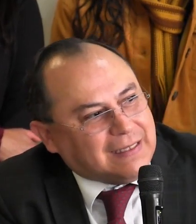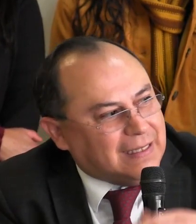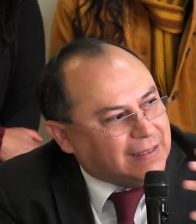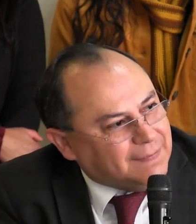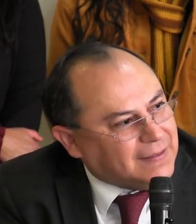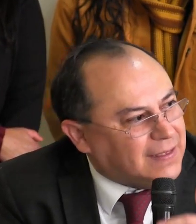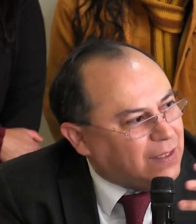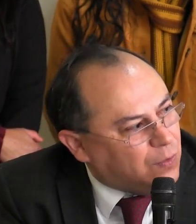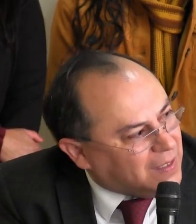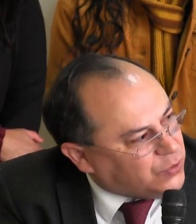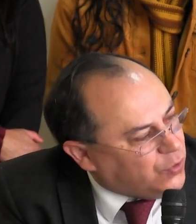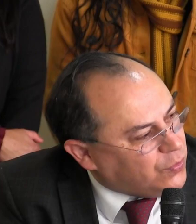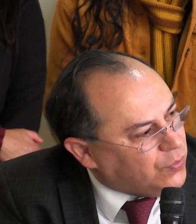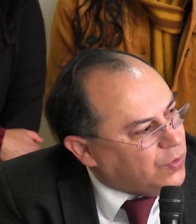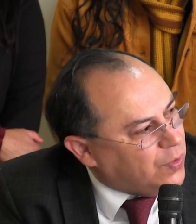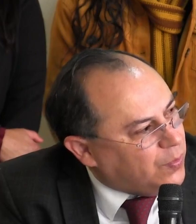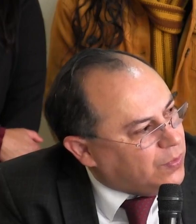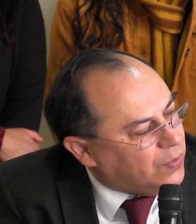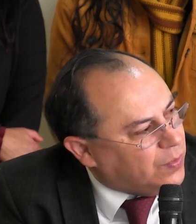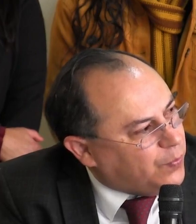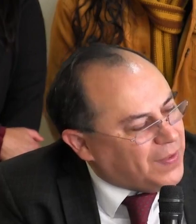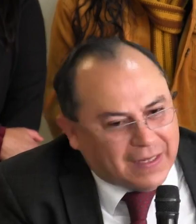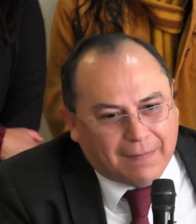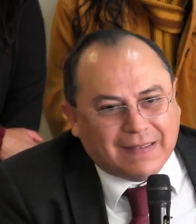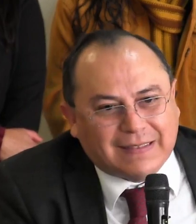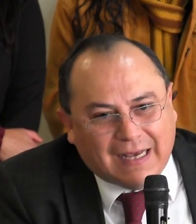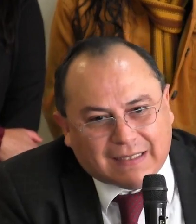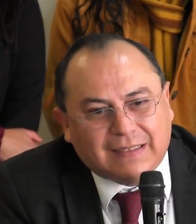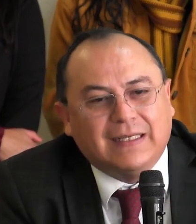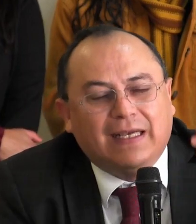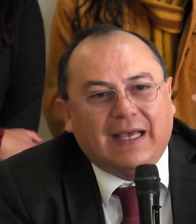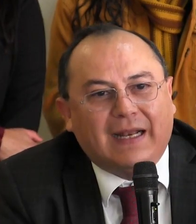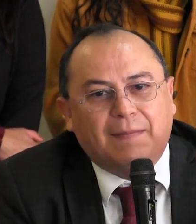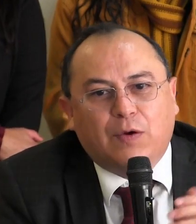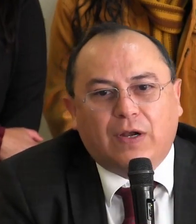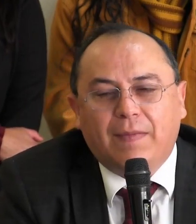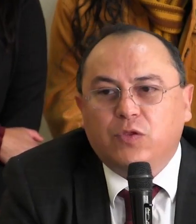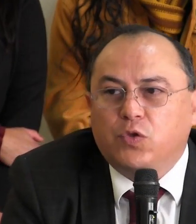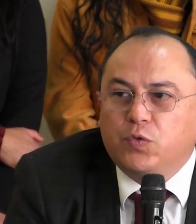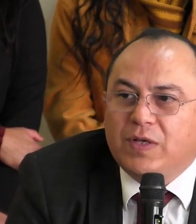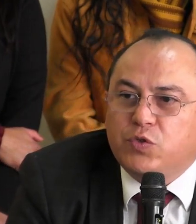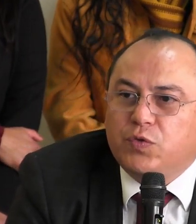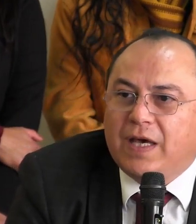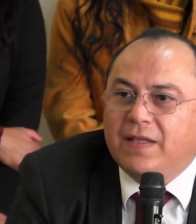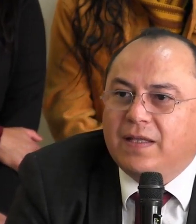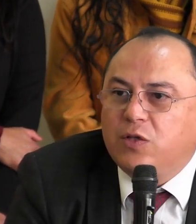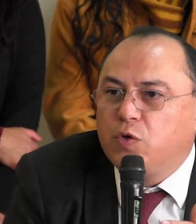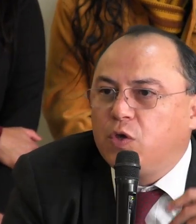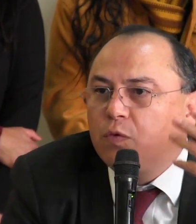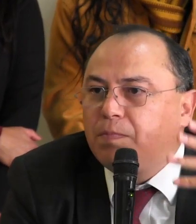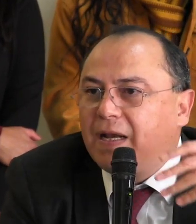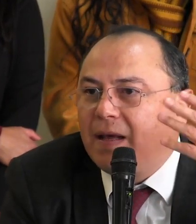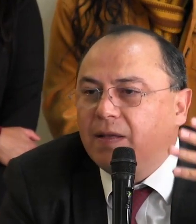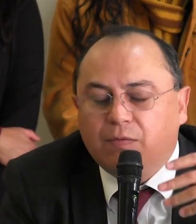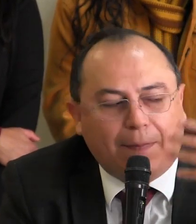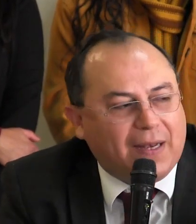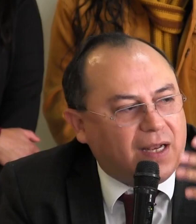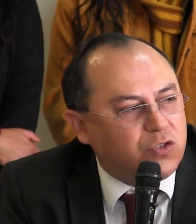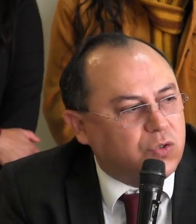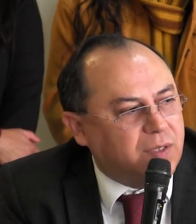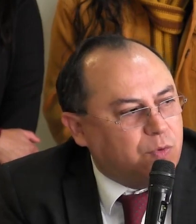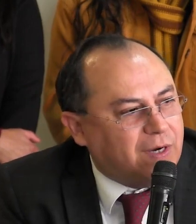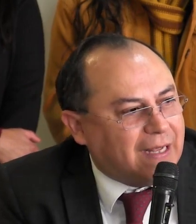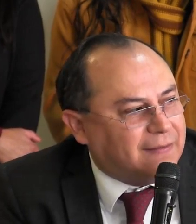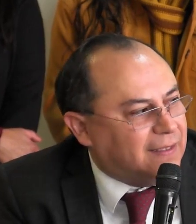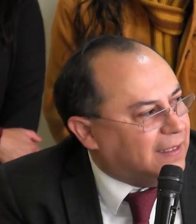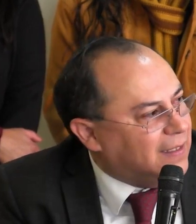las alternativas de innovación pueden avanzar en el mejoramiento de una ciudad y en el sueño de una